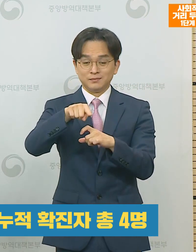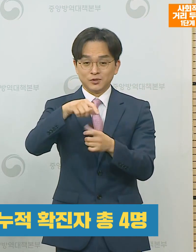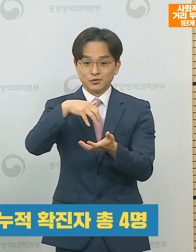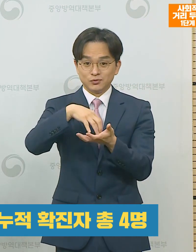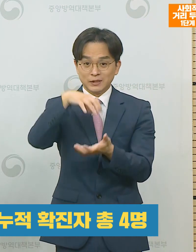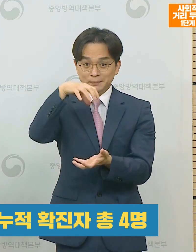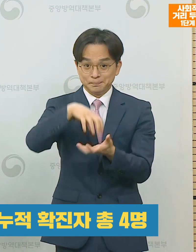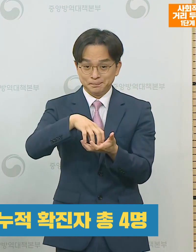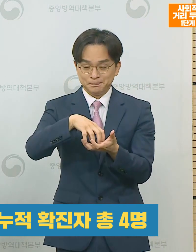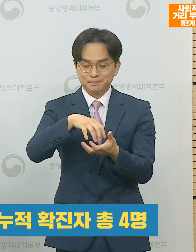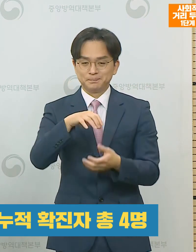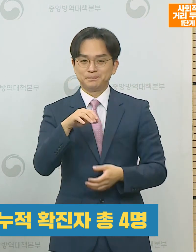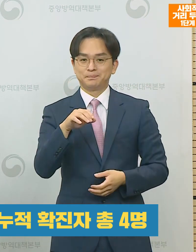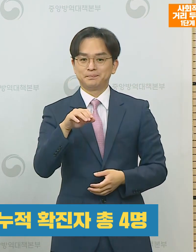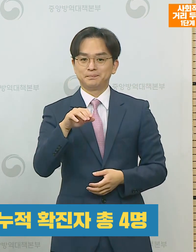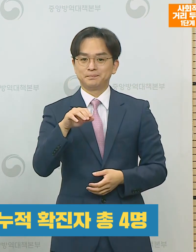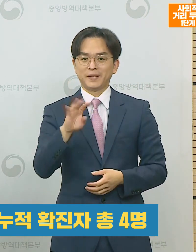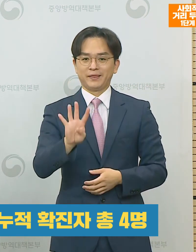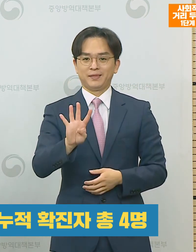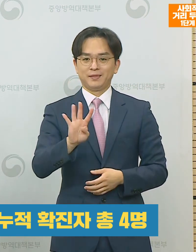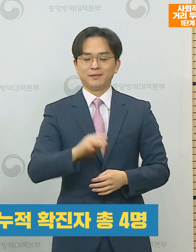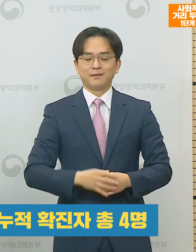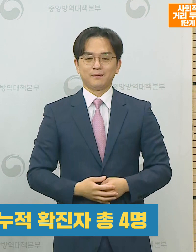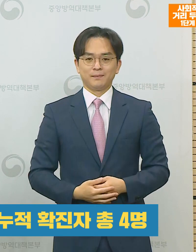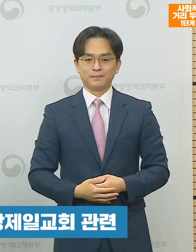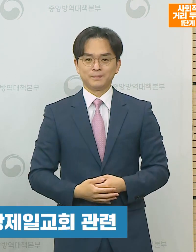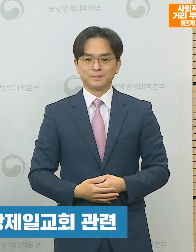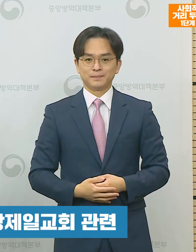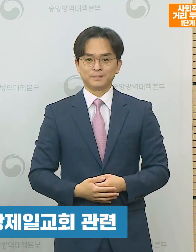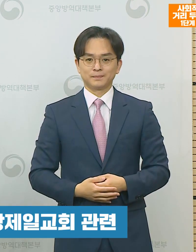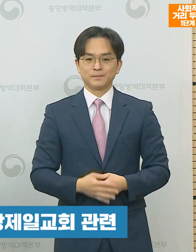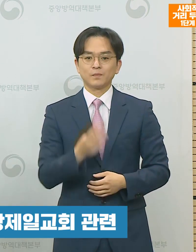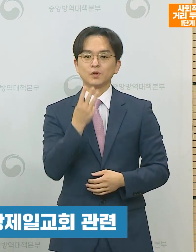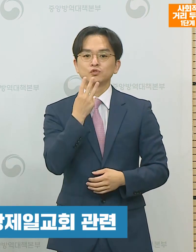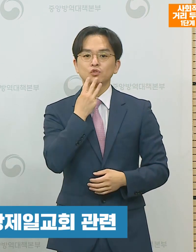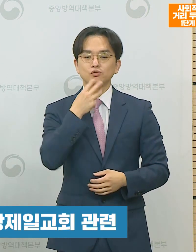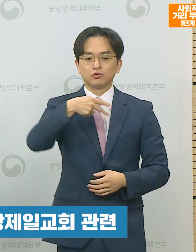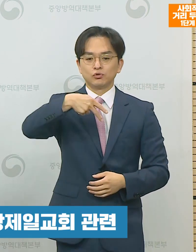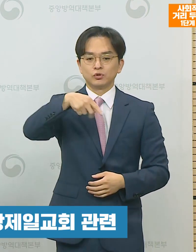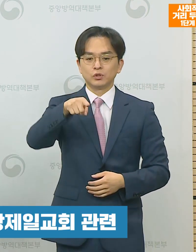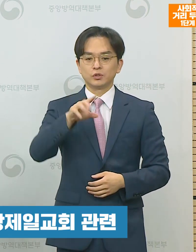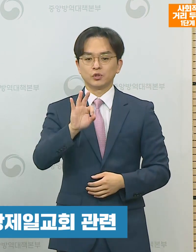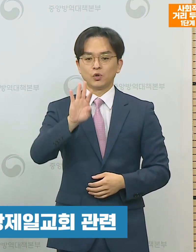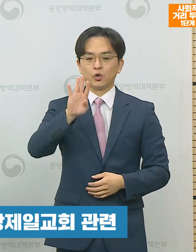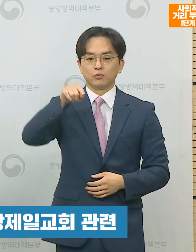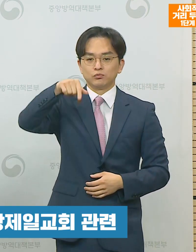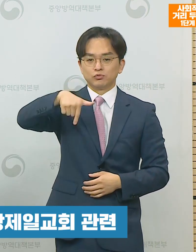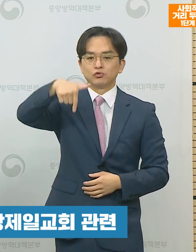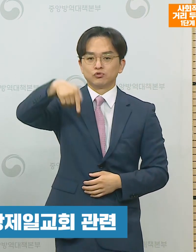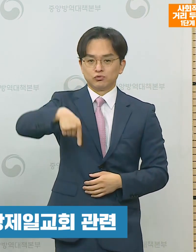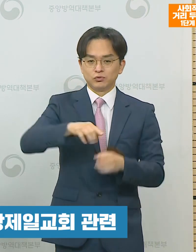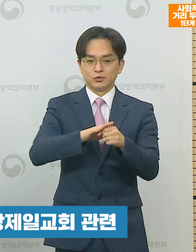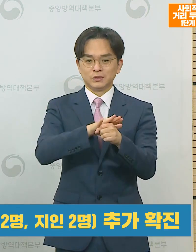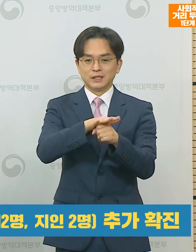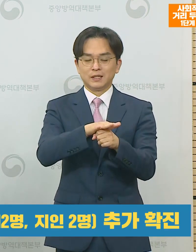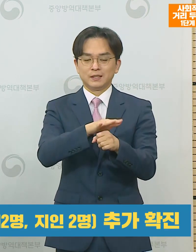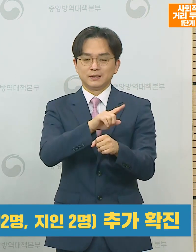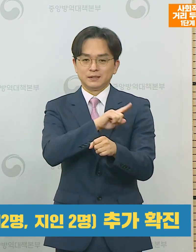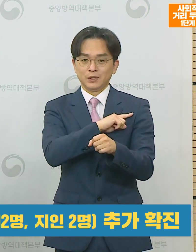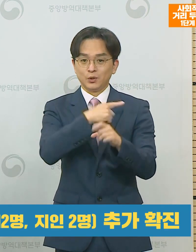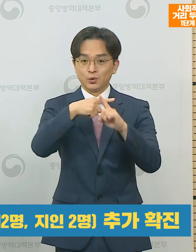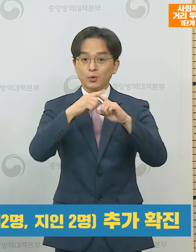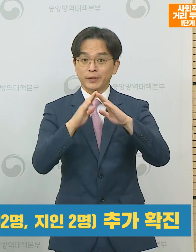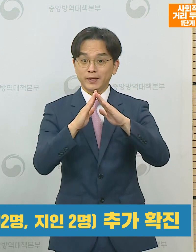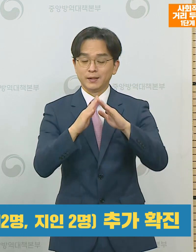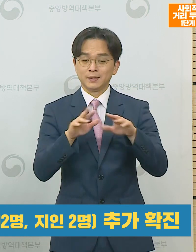누적 확진자는 총 4명입니다. 서울 성북구 사랑제일교회와 관련하여서는